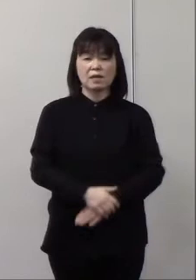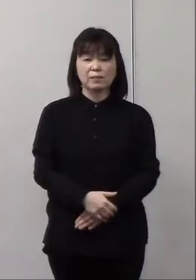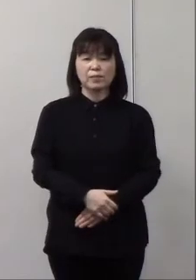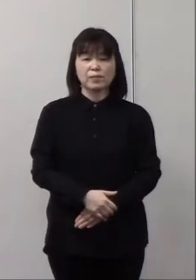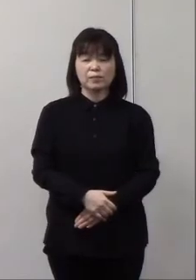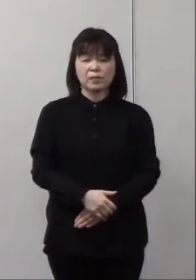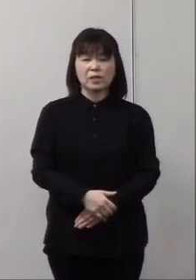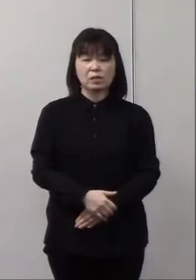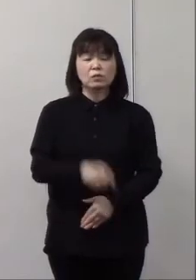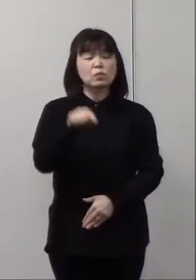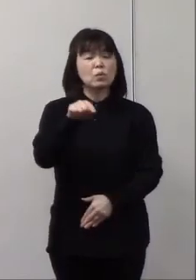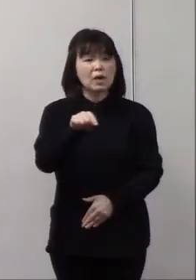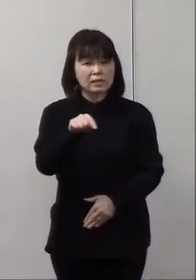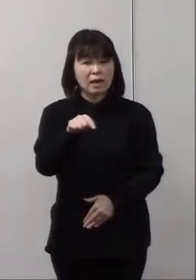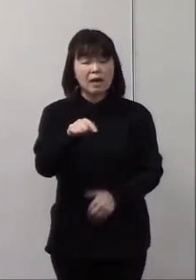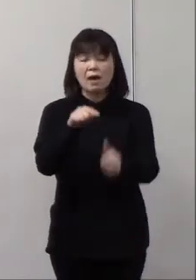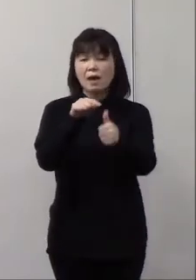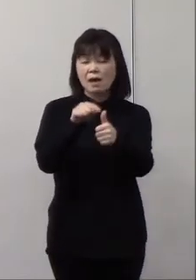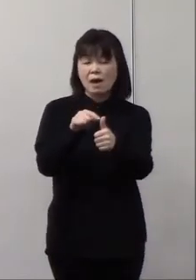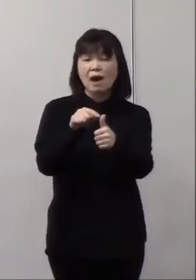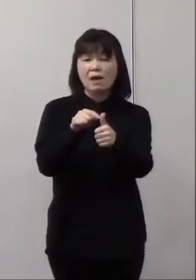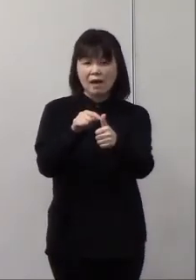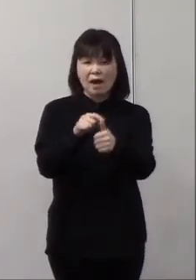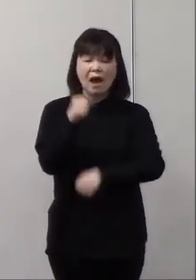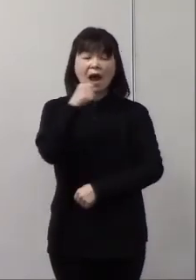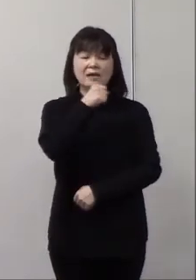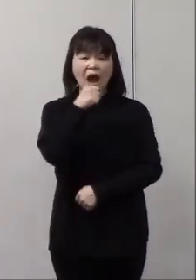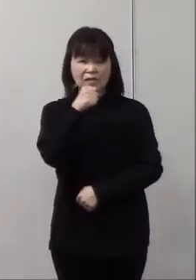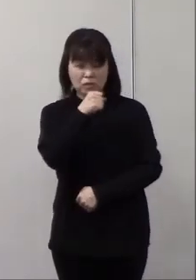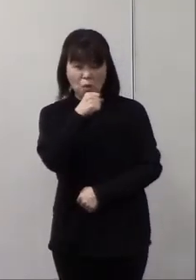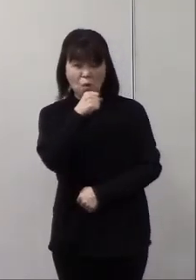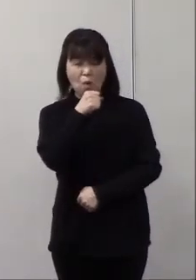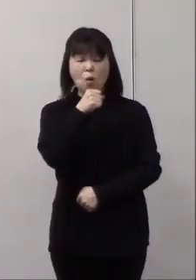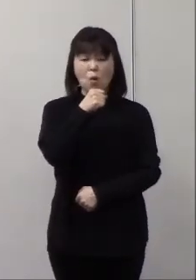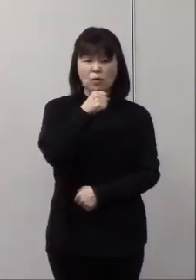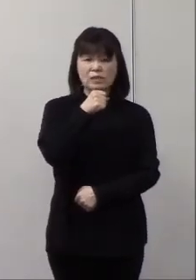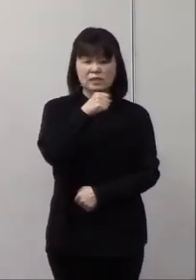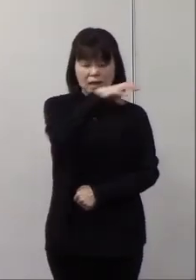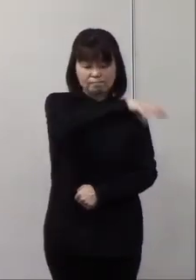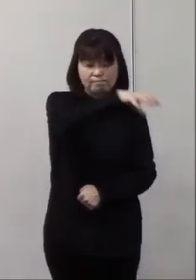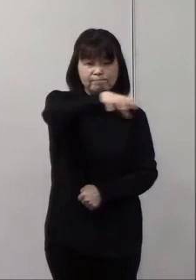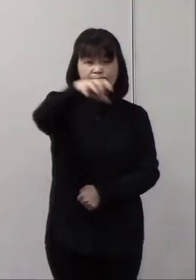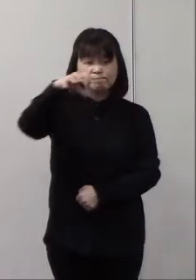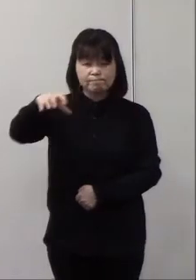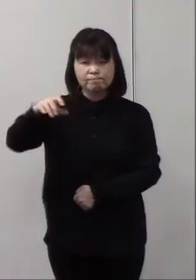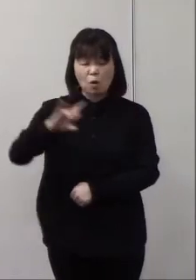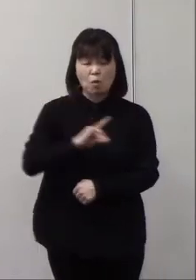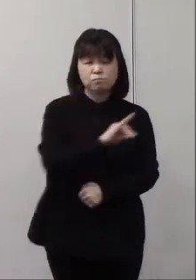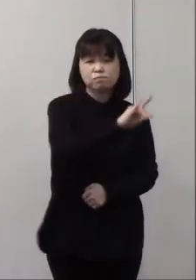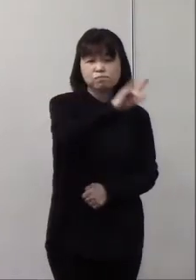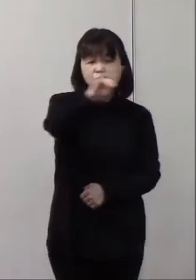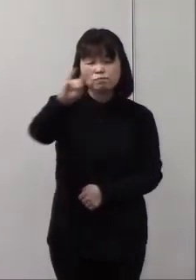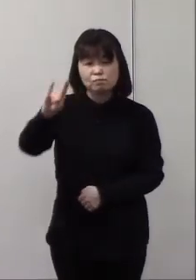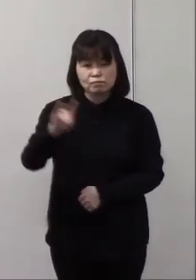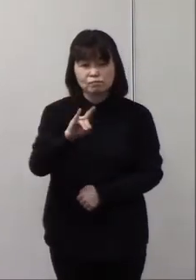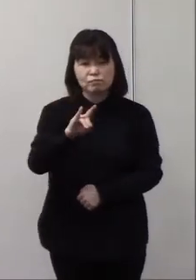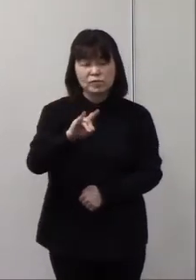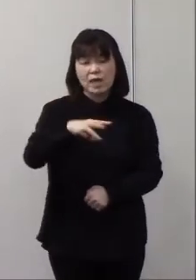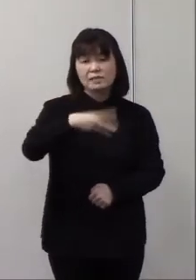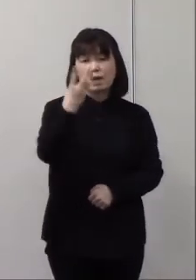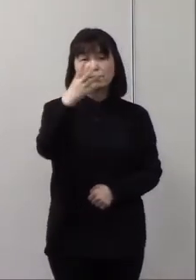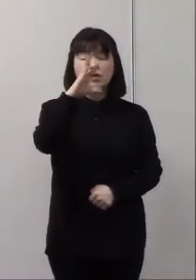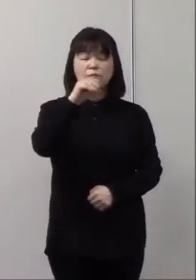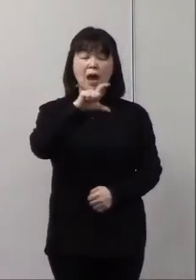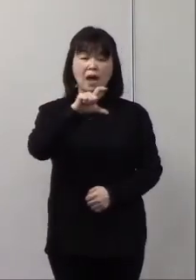がガイドをして、また各所を一緒に巡ってくれるというものでございまして、まあ、300万円